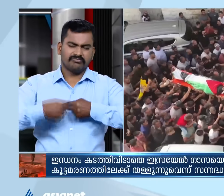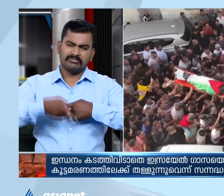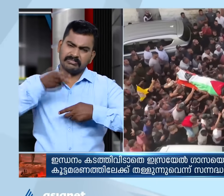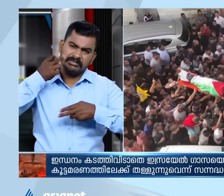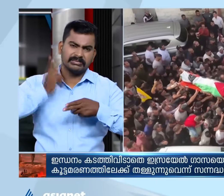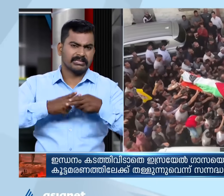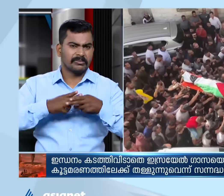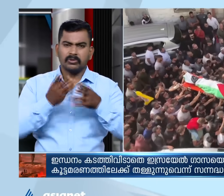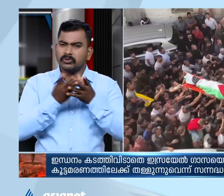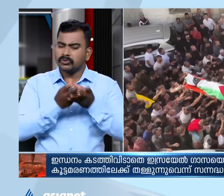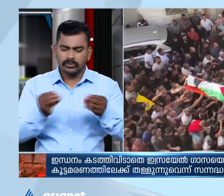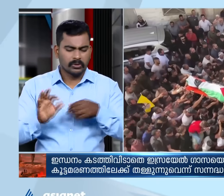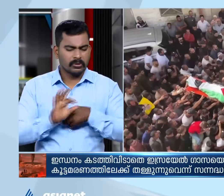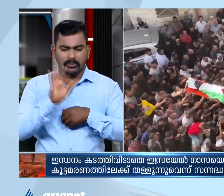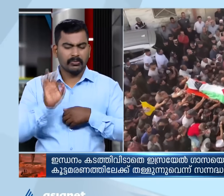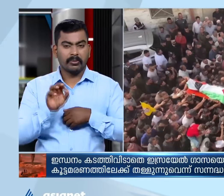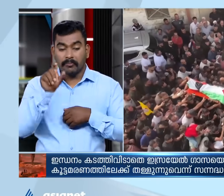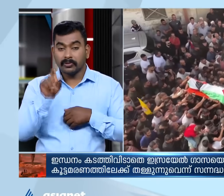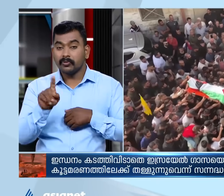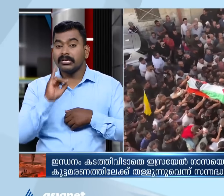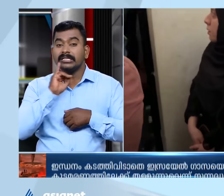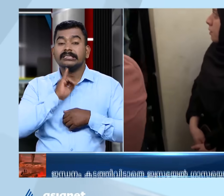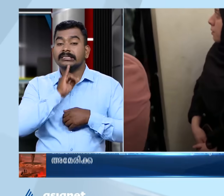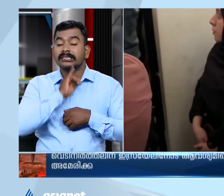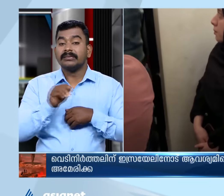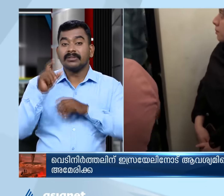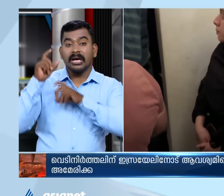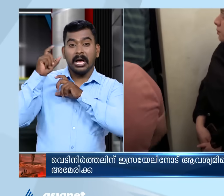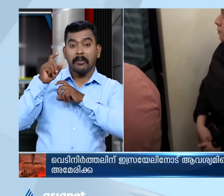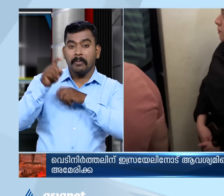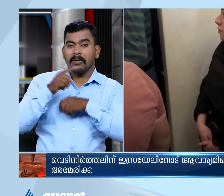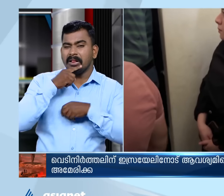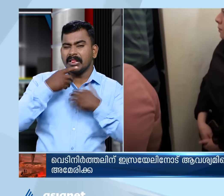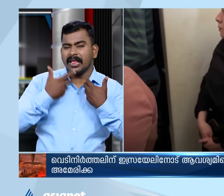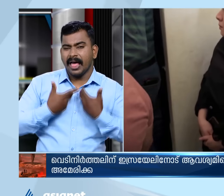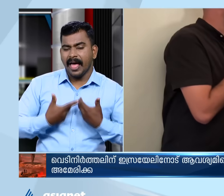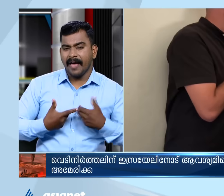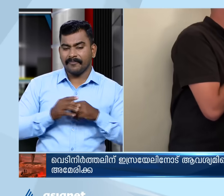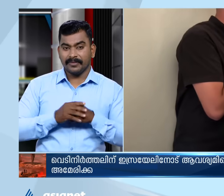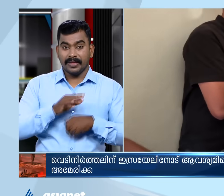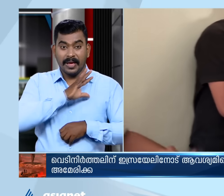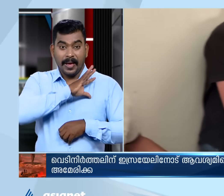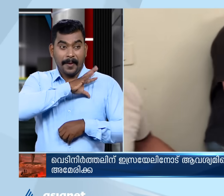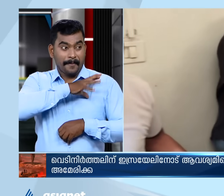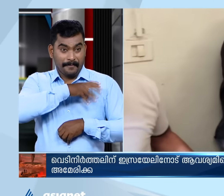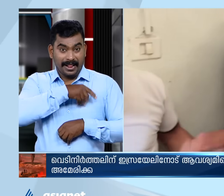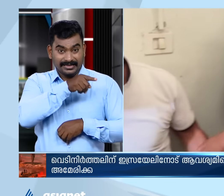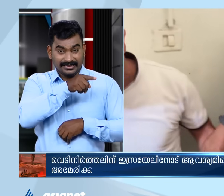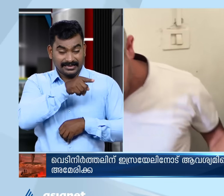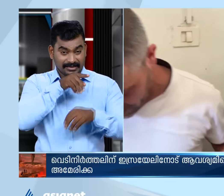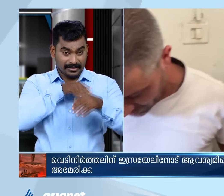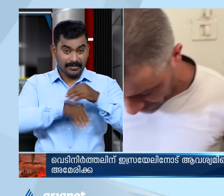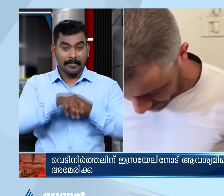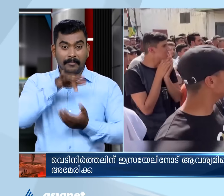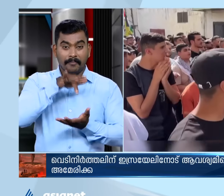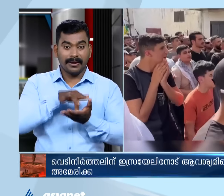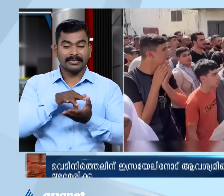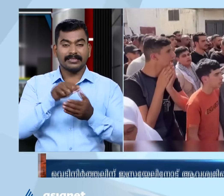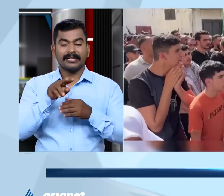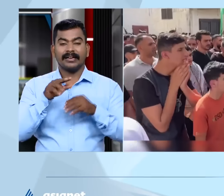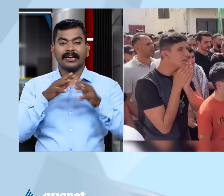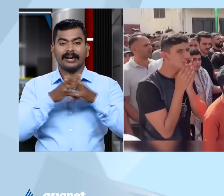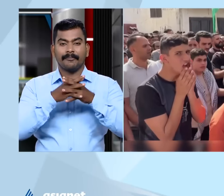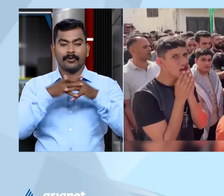സംഘത്തിന്റെ ആക്രമണത്തിൽ ഇസ്രയേലി സൈനികന് ഗുരുതരമായി പരിക്കേറ്റു. പലസ്തീൻ അതോറിറ്റിയുടെ ഭാഗിക നിയന്ത്രണത്തിലുള്ള വെസ്റ്റ് ബാങ്കിൽ ഇന്നലെയും ഇസ്രയേൽ